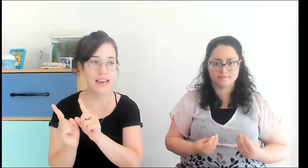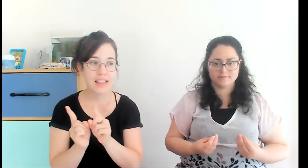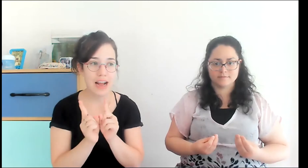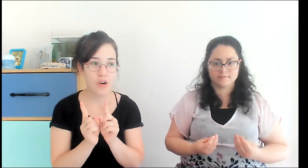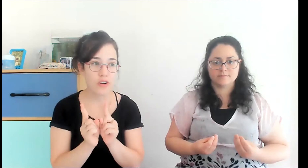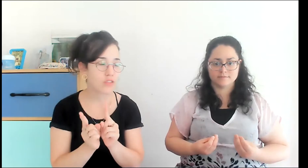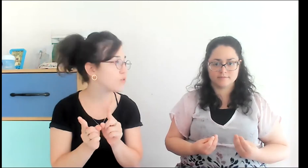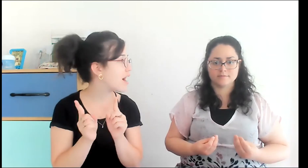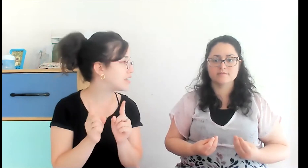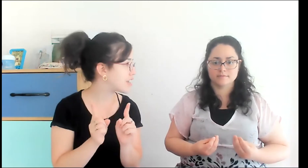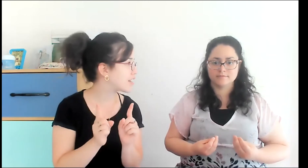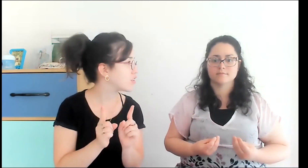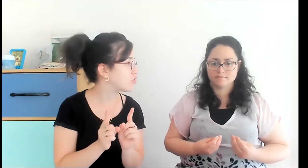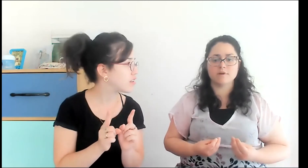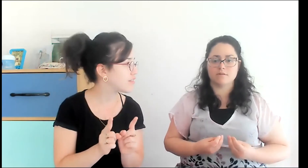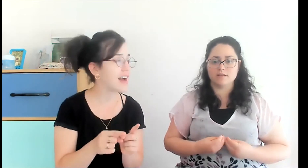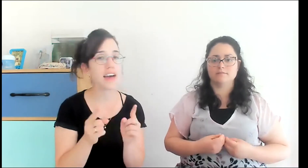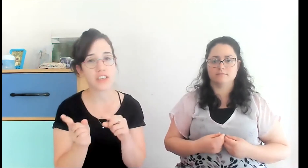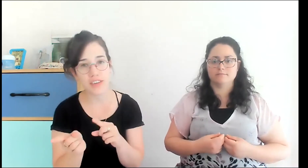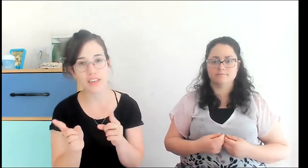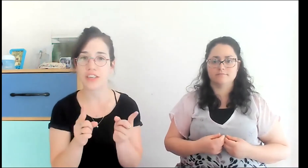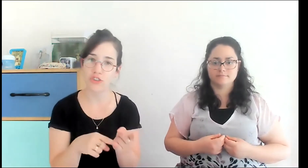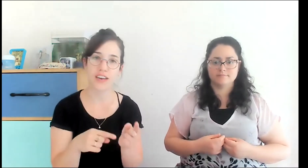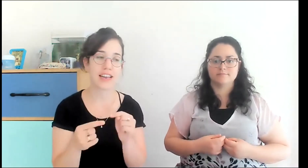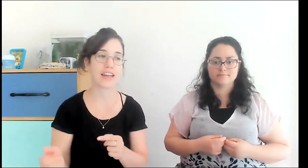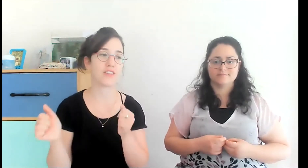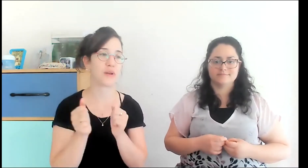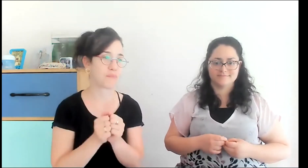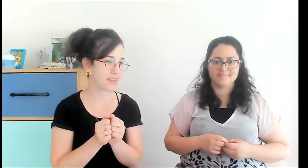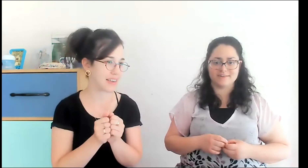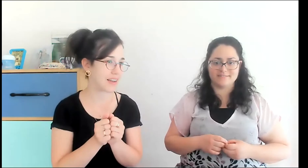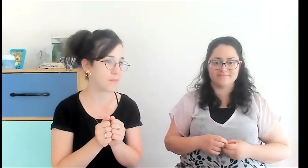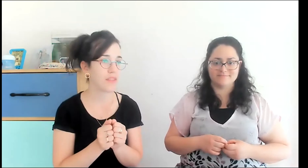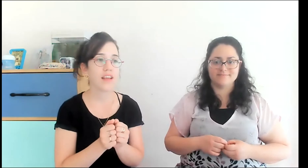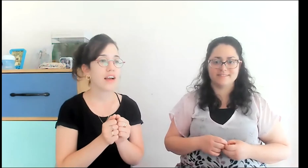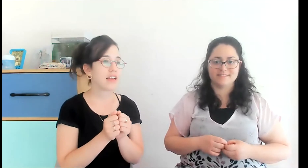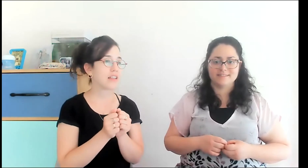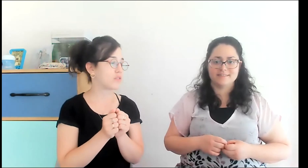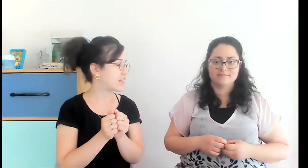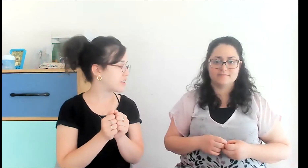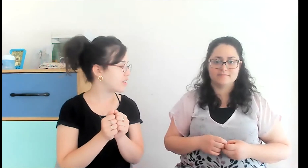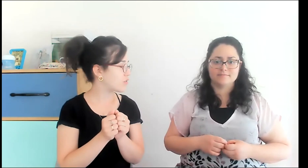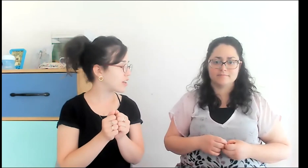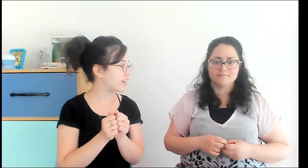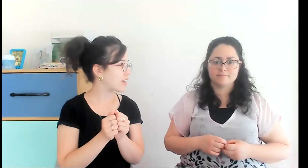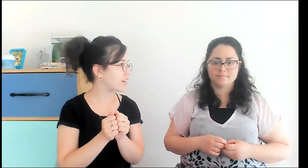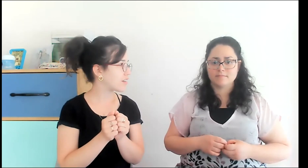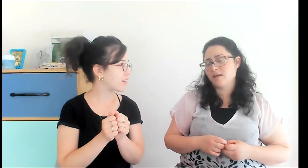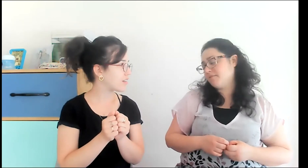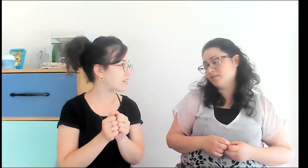נטע הקור נטוע, אל תשכח את התקווה, השיבני והשובה אל הארץ הטובה. בסדר? את רוצה לשיר או ש... מה